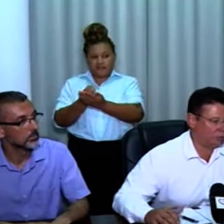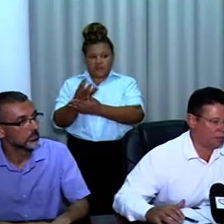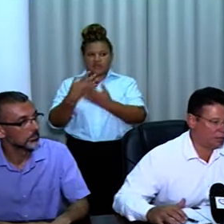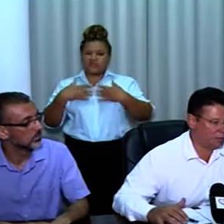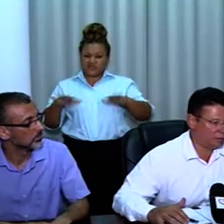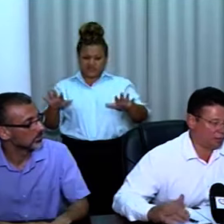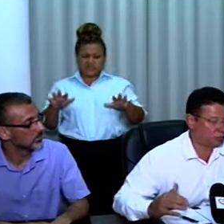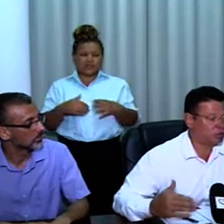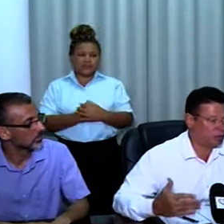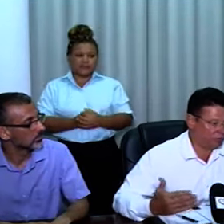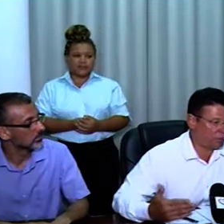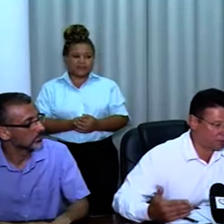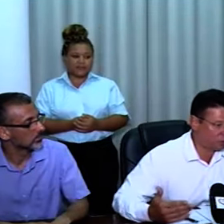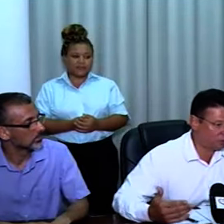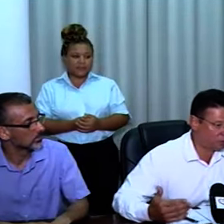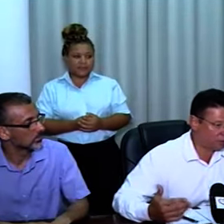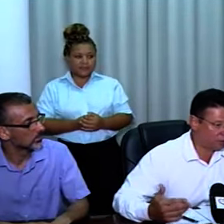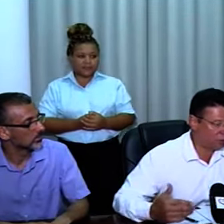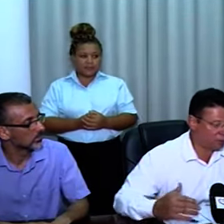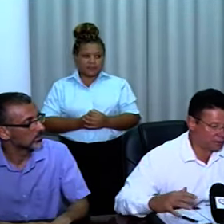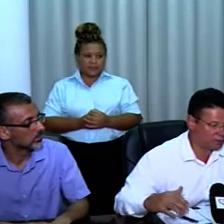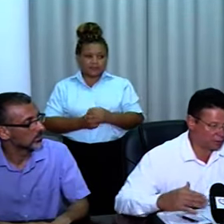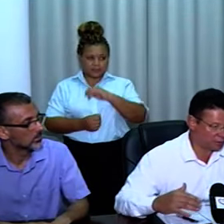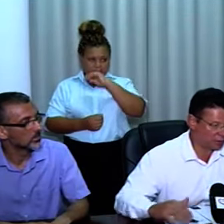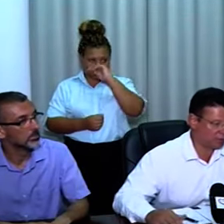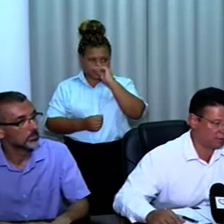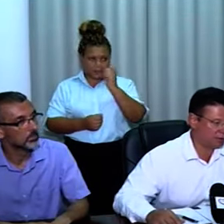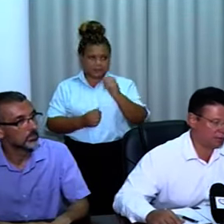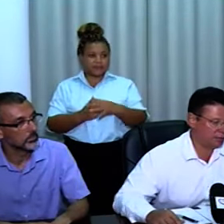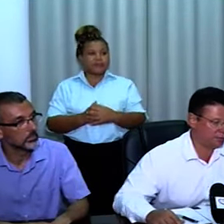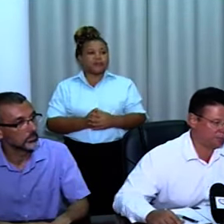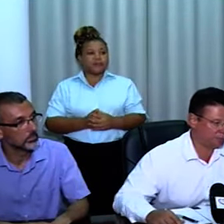Nous avons une fois que nous avons une formation sur les différents